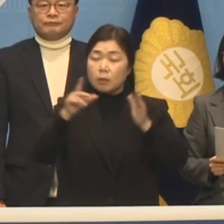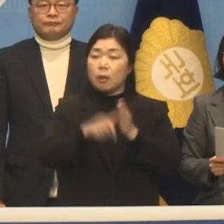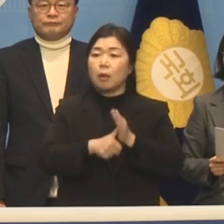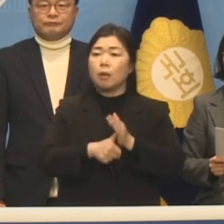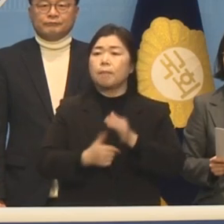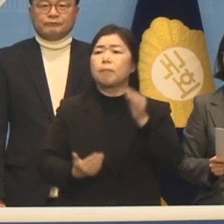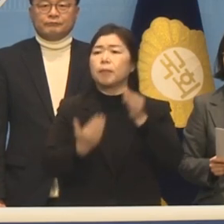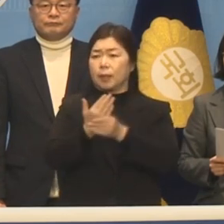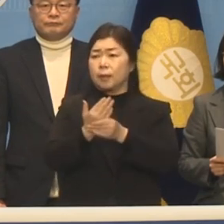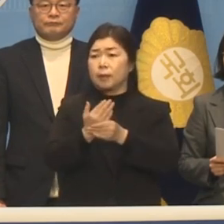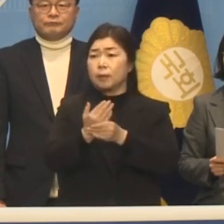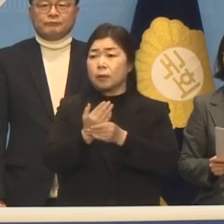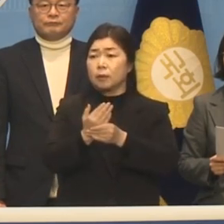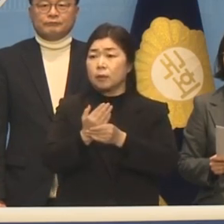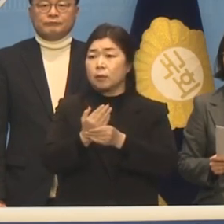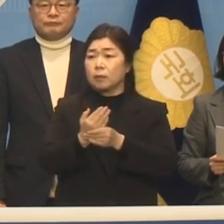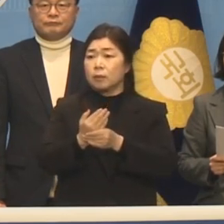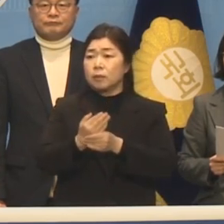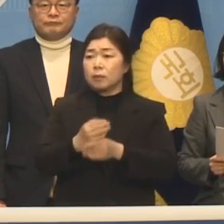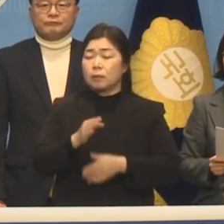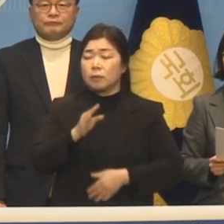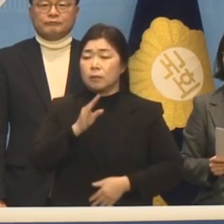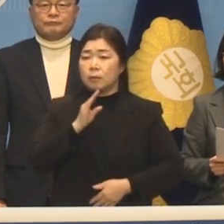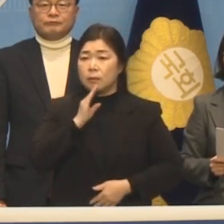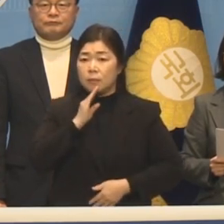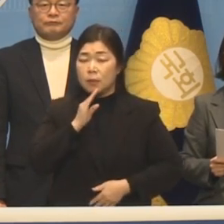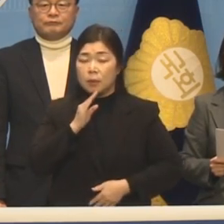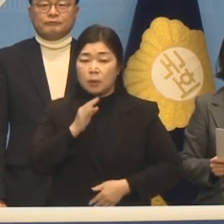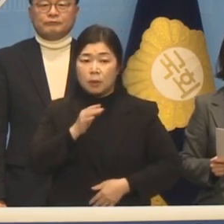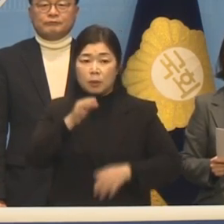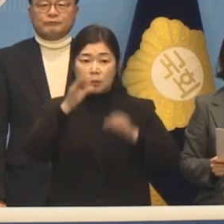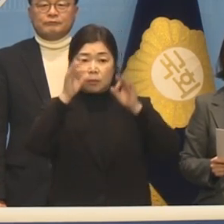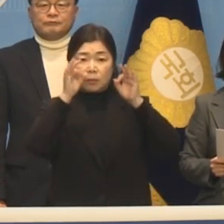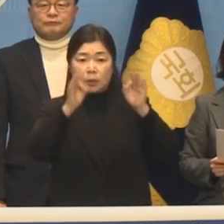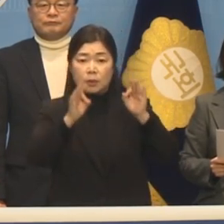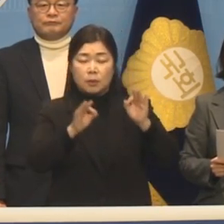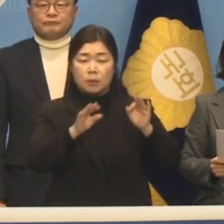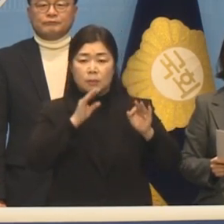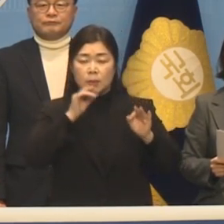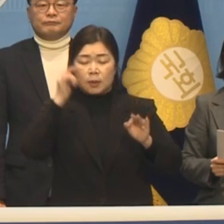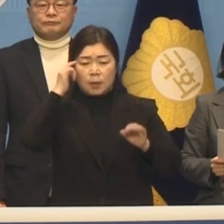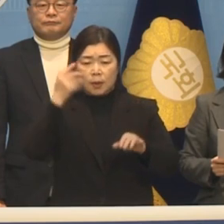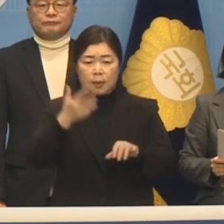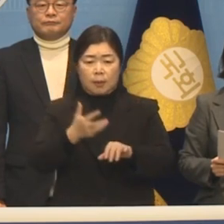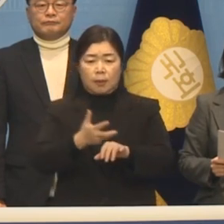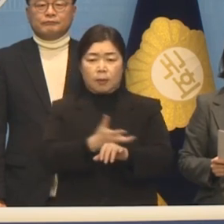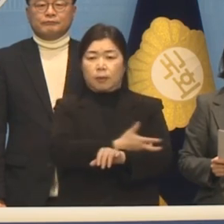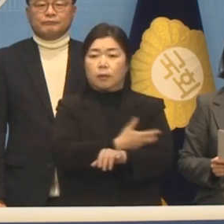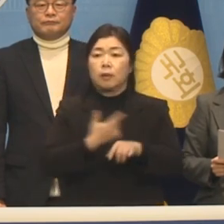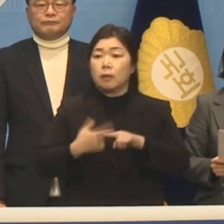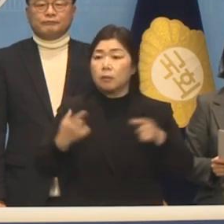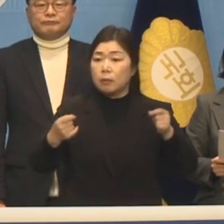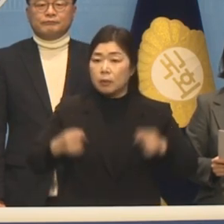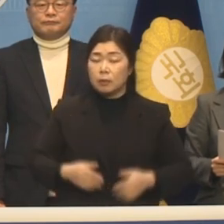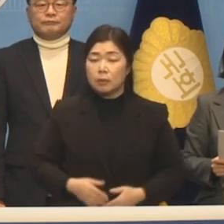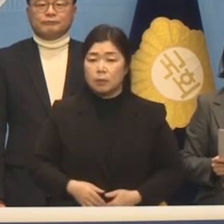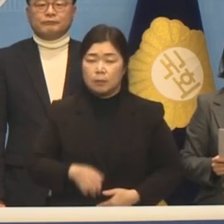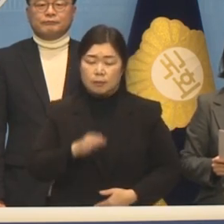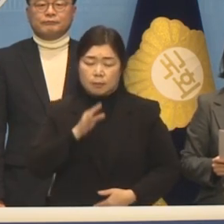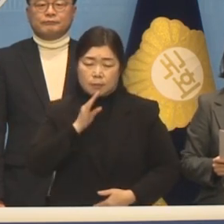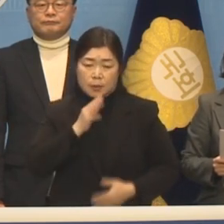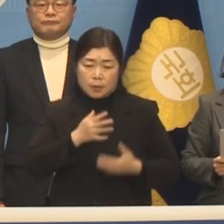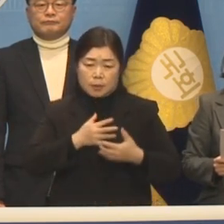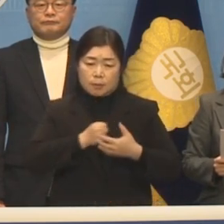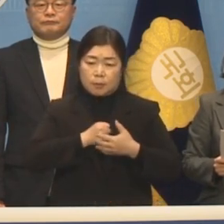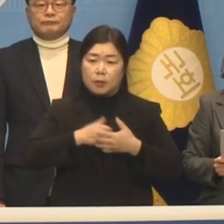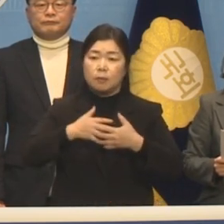사건, 피가 거꾸로 솟구친다라는 표현이 맞을 겁니다. 부들부들 뛰었습니다.